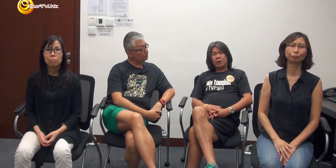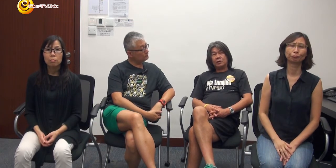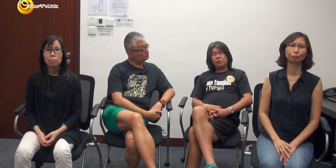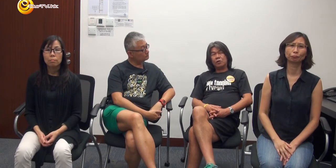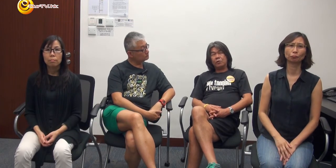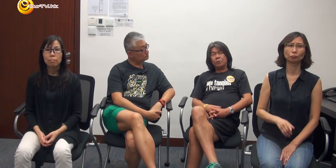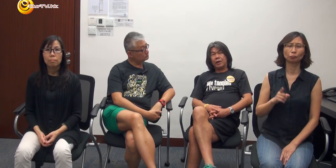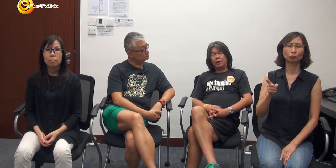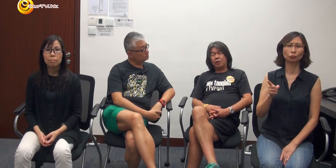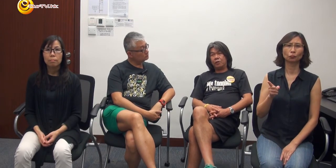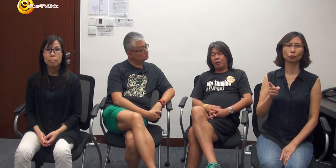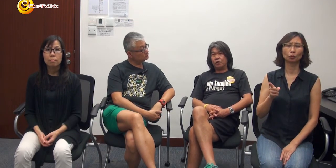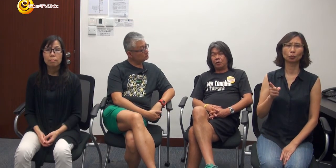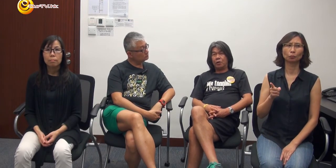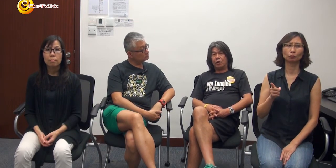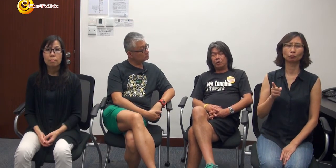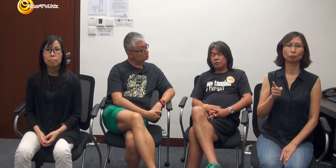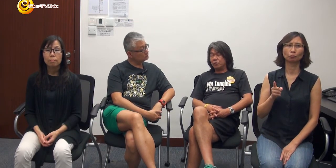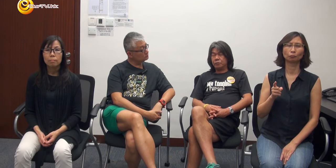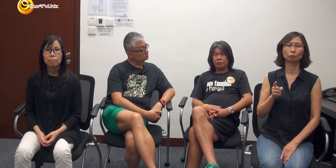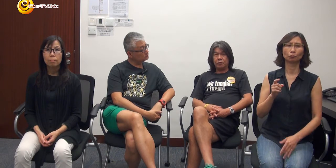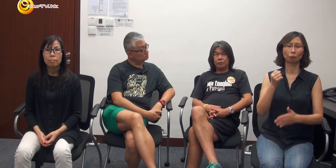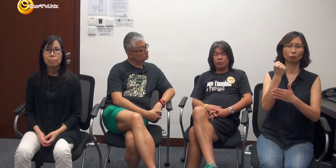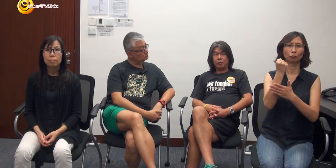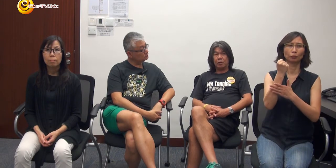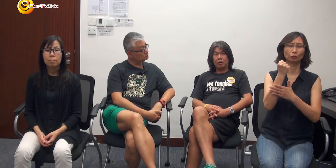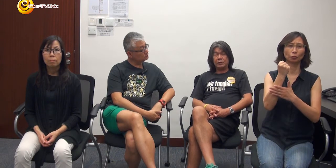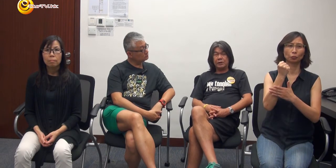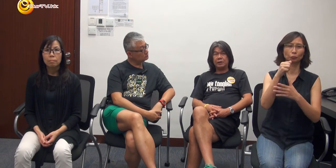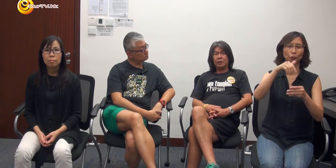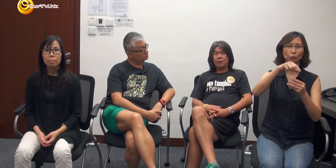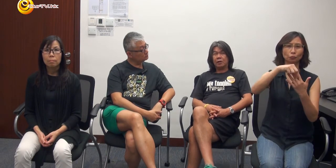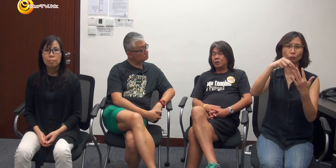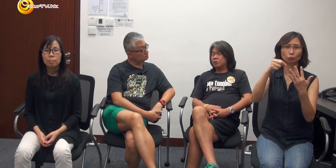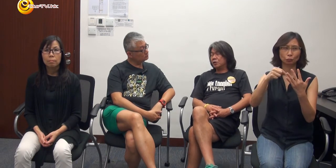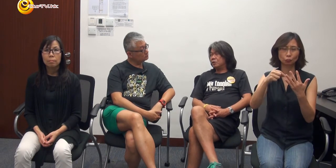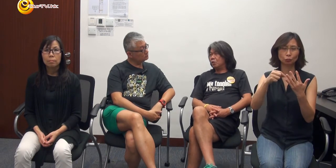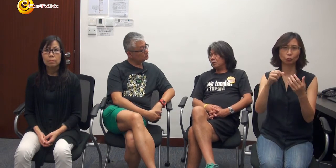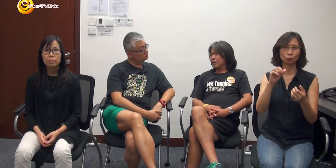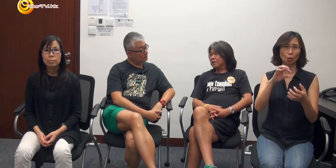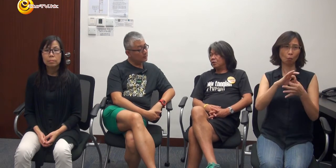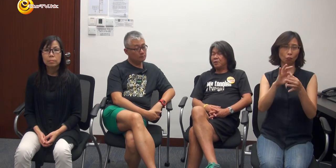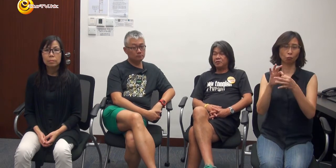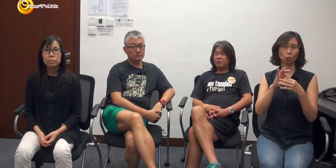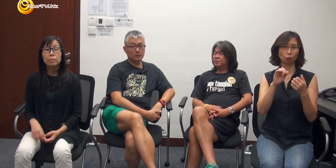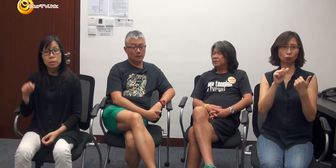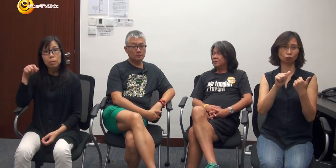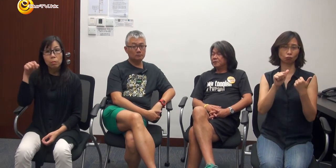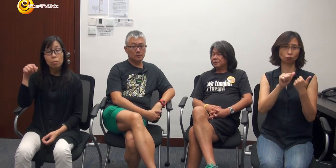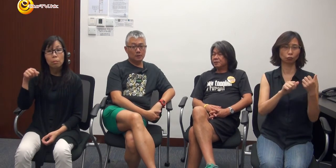就算他不是去否決那個遴選委員會的意見，他都是將件事拖而已嘛。 是啊， 八月。 是啊，